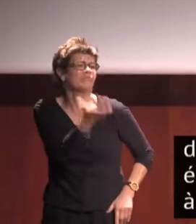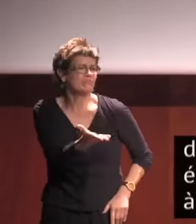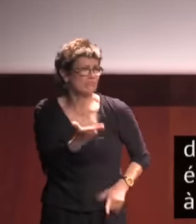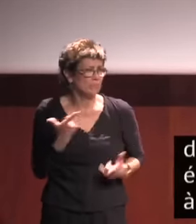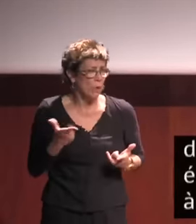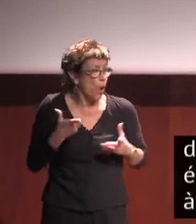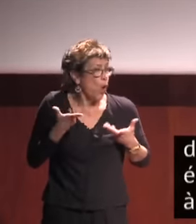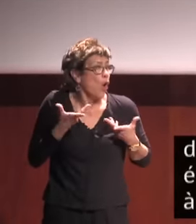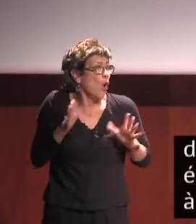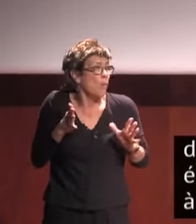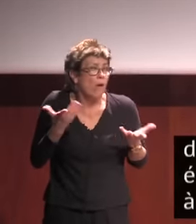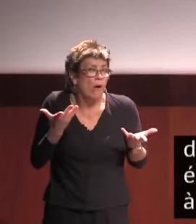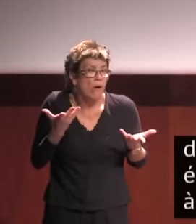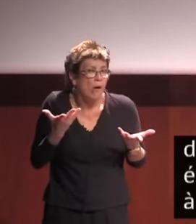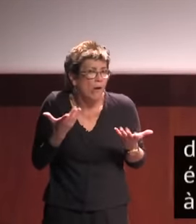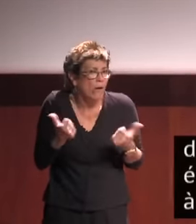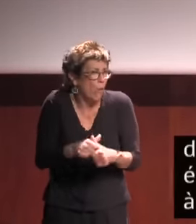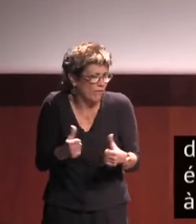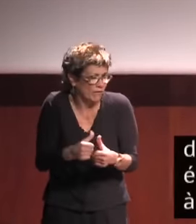on le verra par la suite.